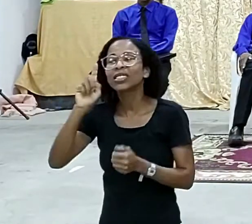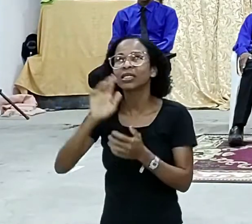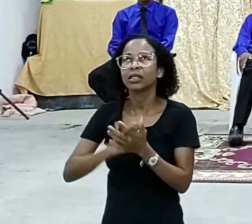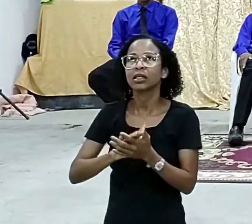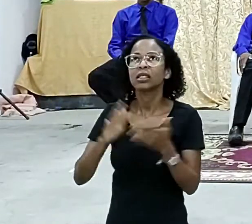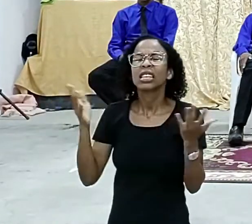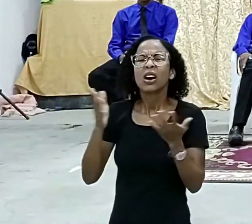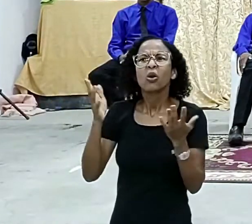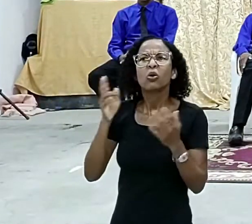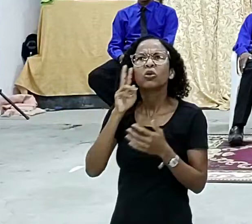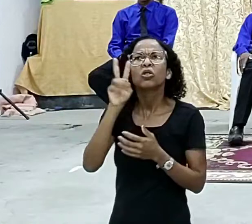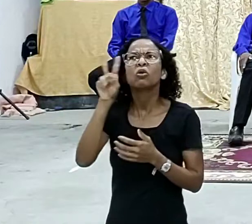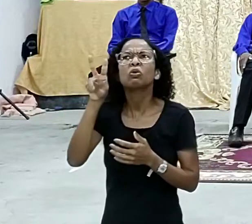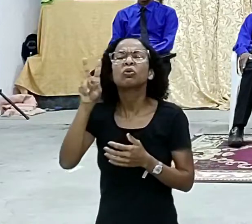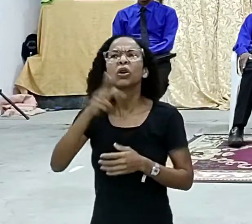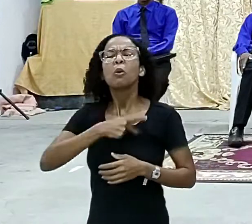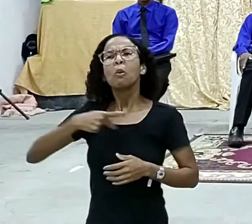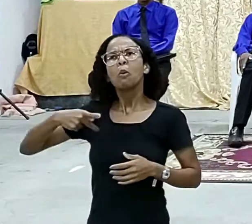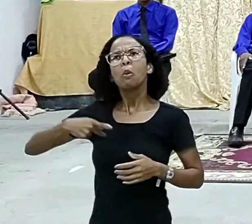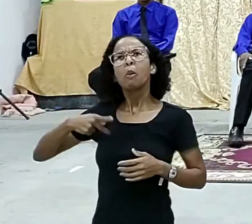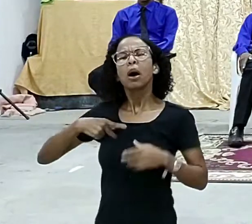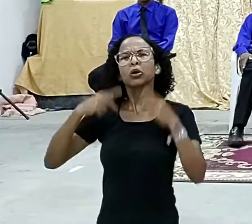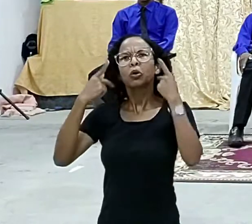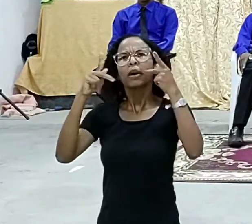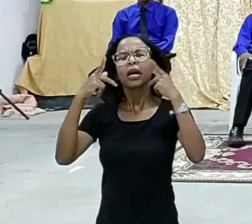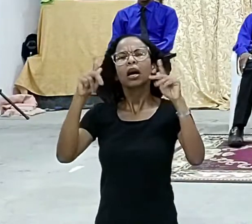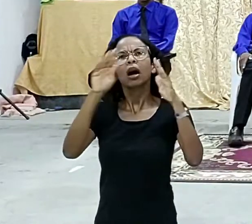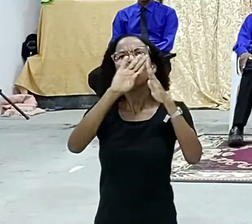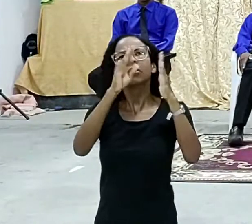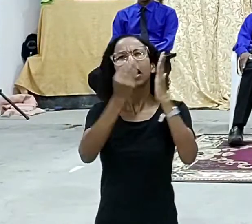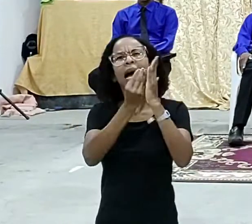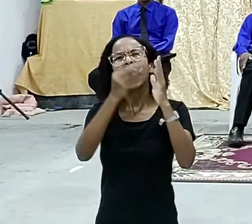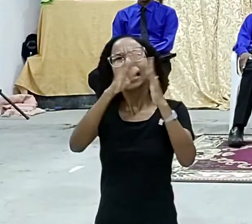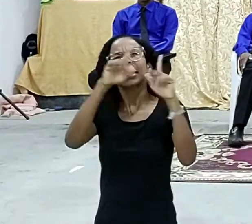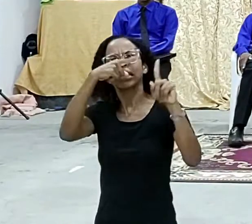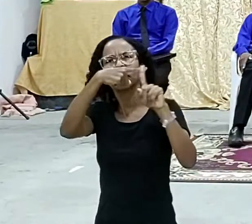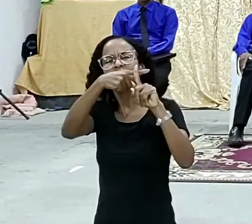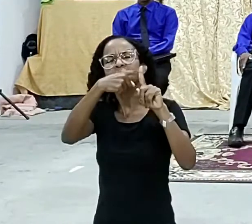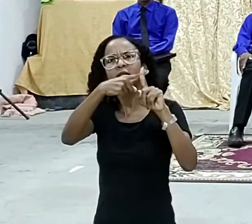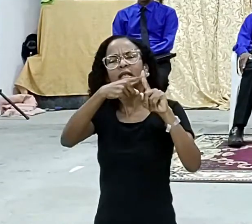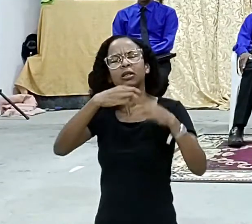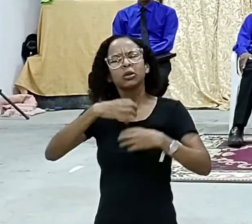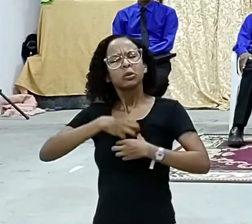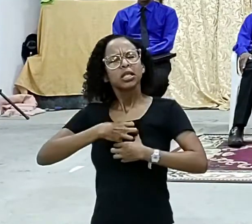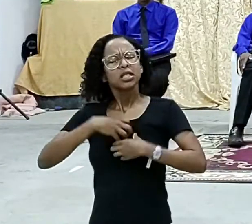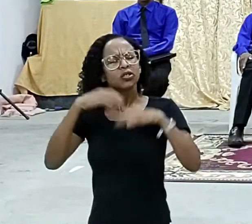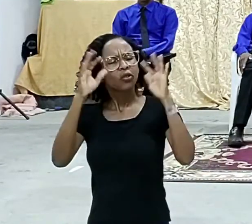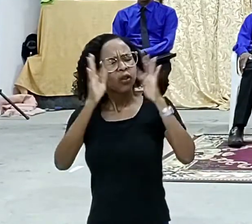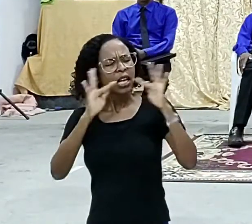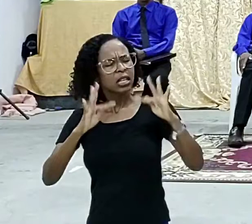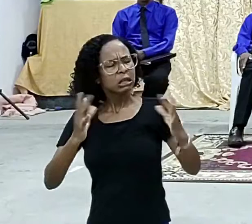lá na igreja e se alegrei pela vida de José.